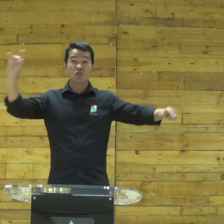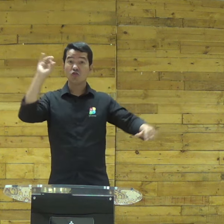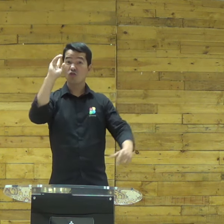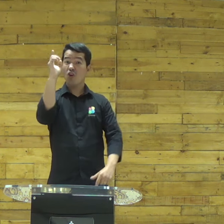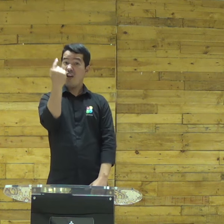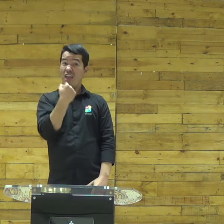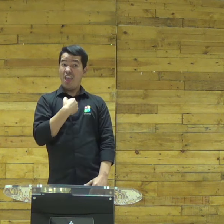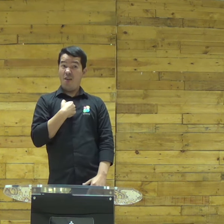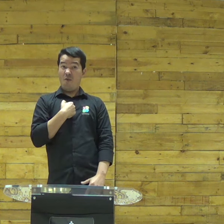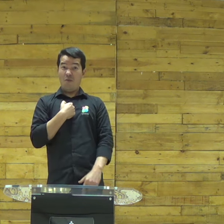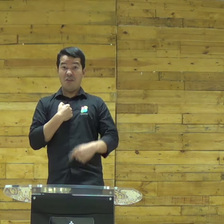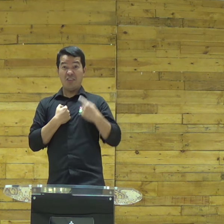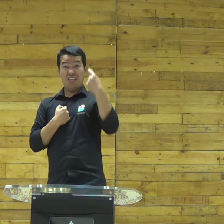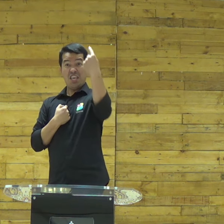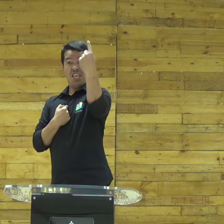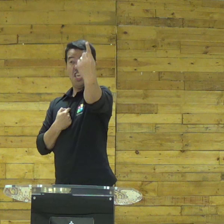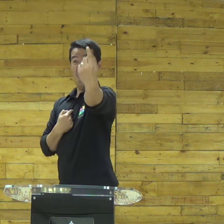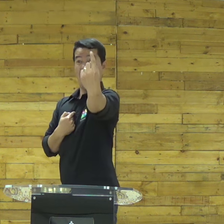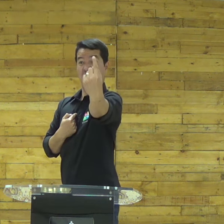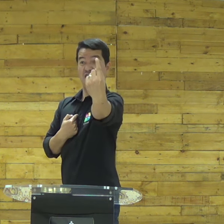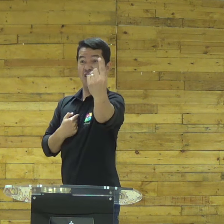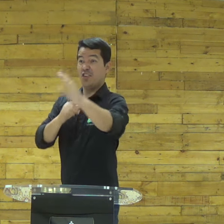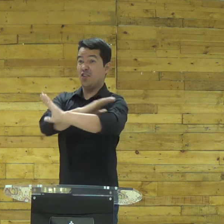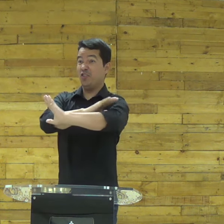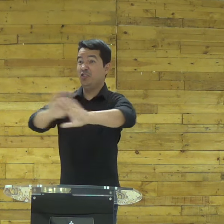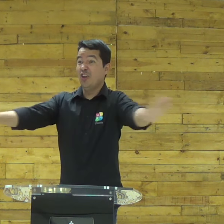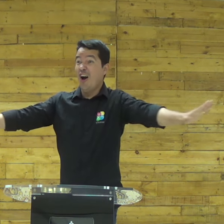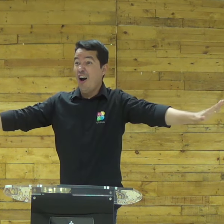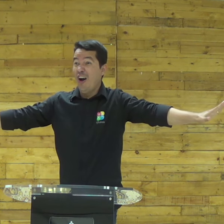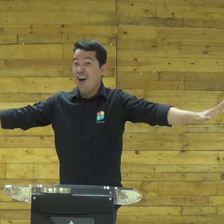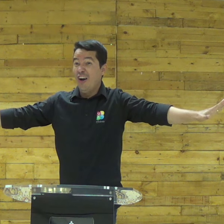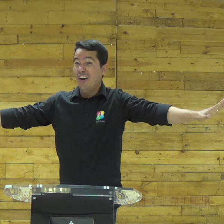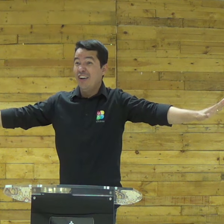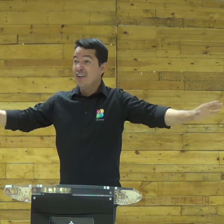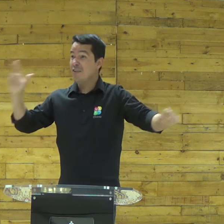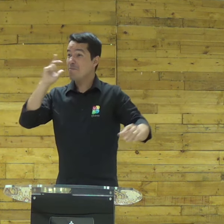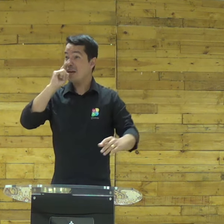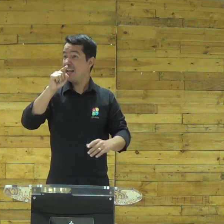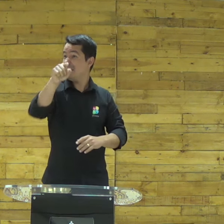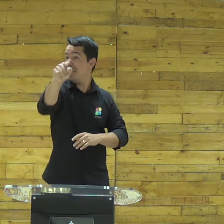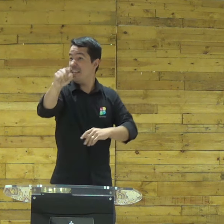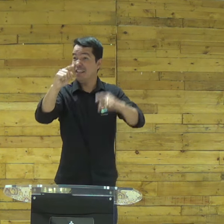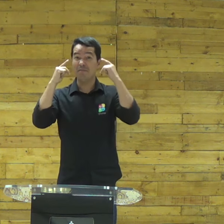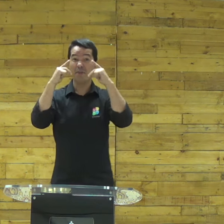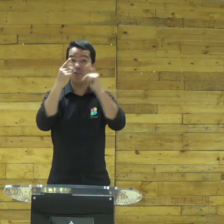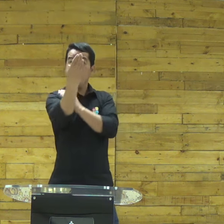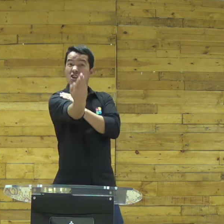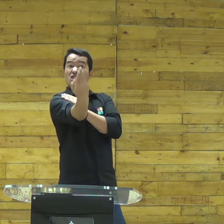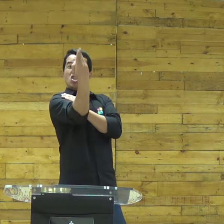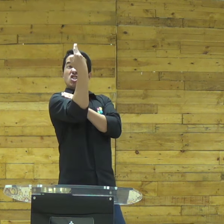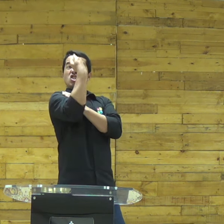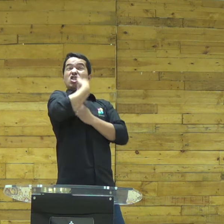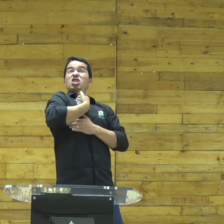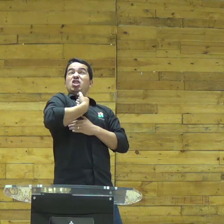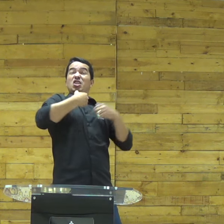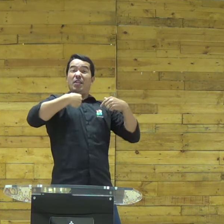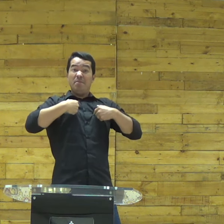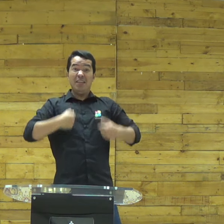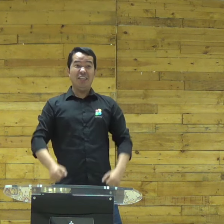sumido a impressão que eu tinha que tava só eu e ele ali naquele lugar parece que ele tava pregando diretamente